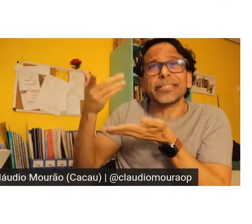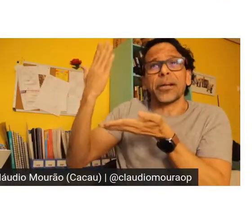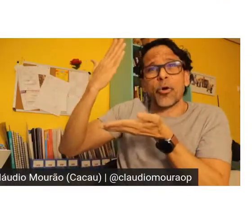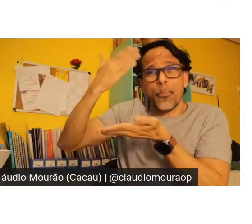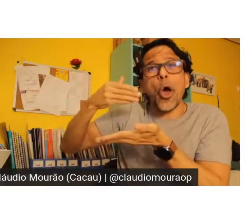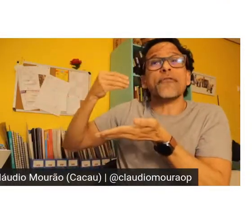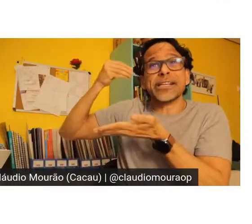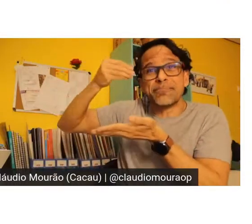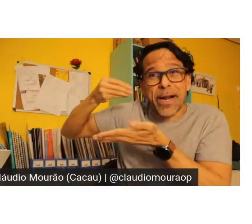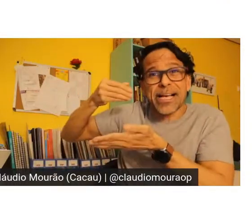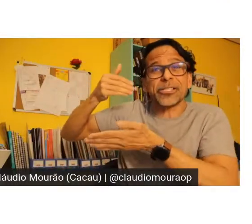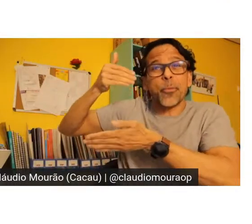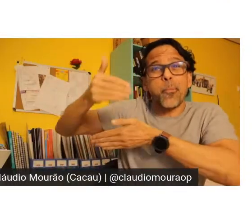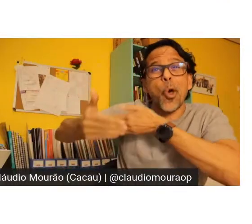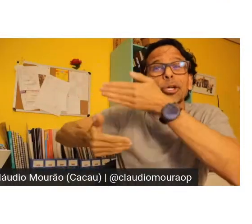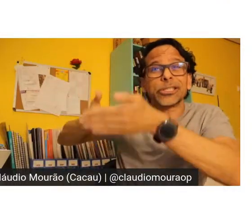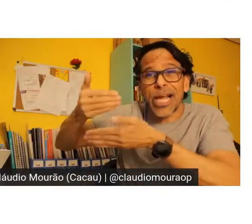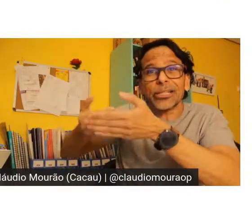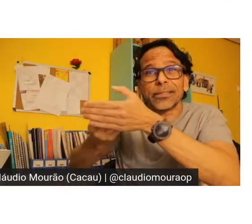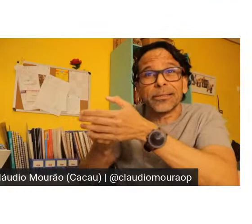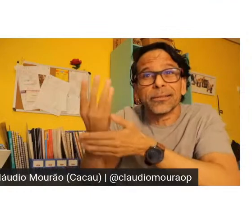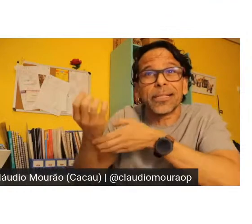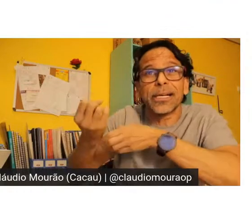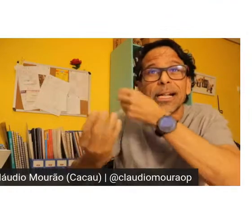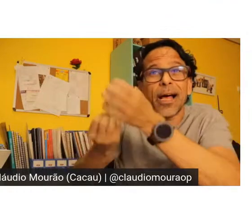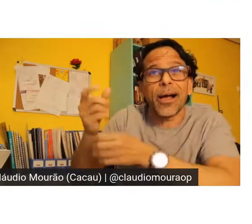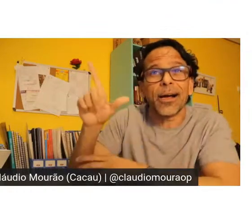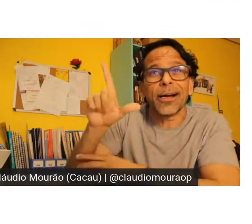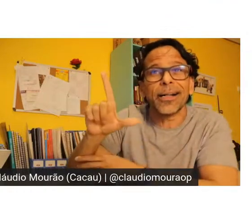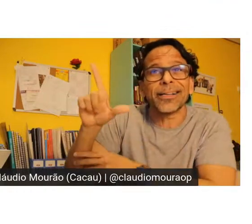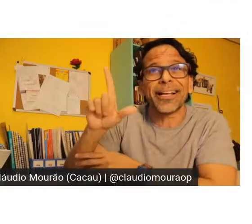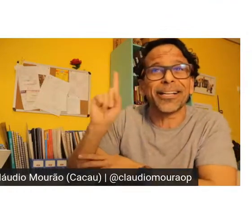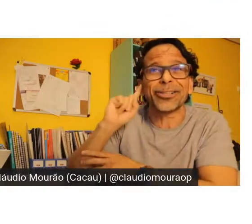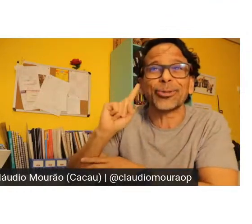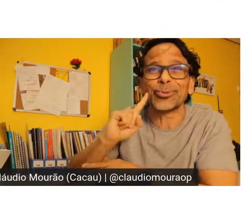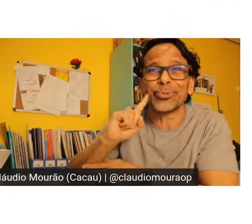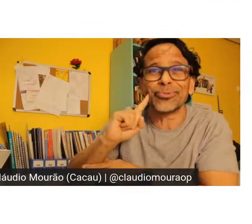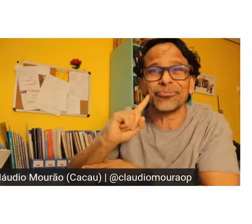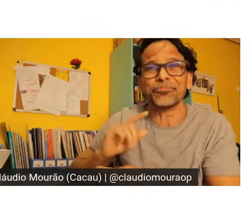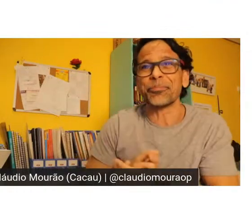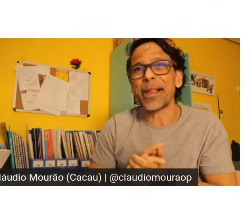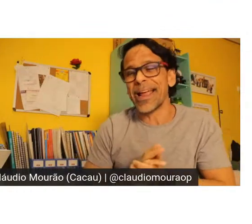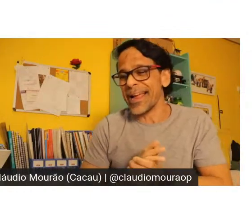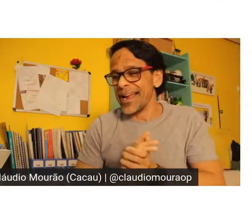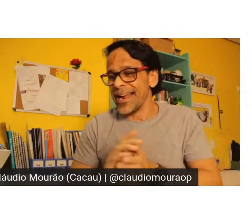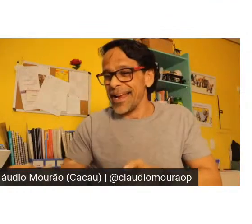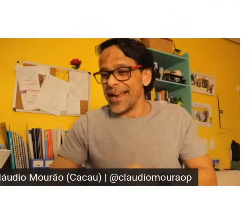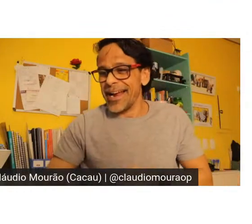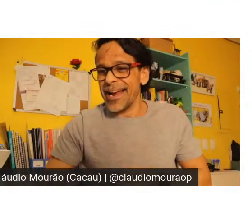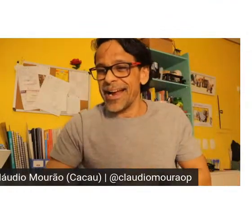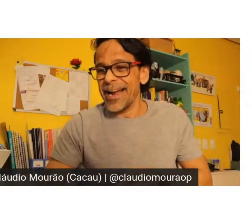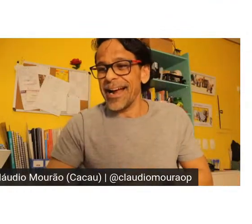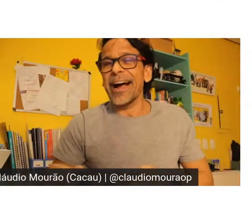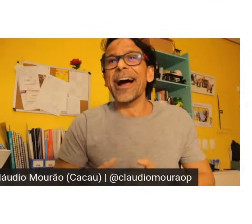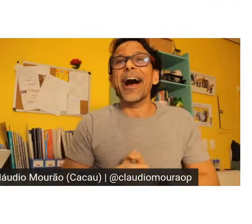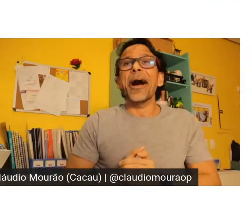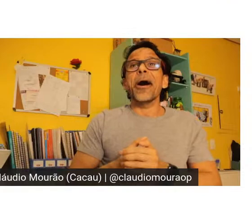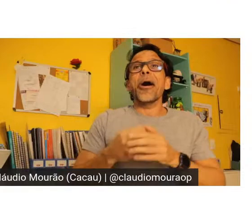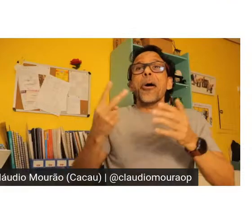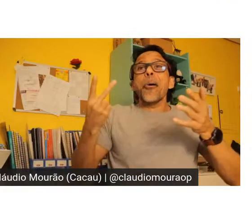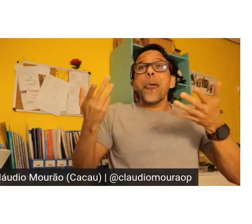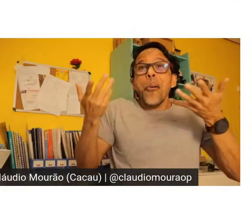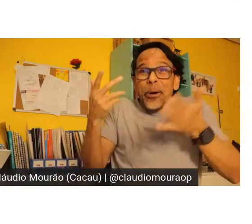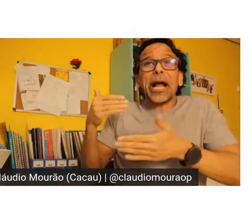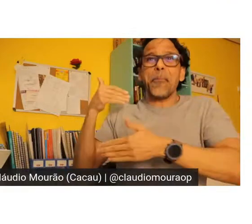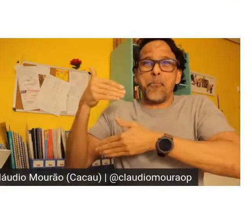aqui foi todo o processo até os dias atuais foi uma constante processo que a gente continue aviso da